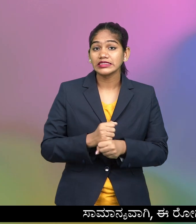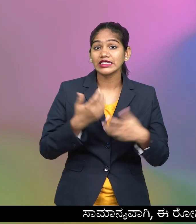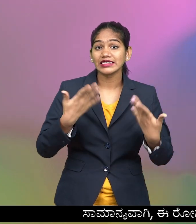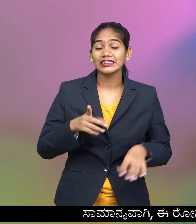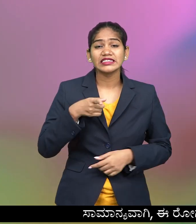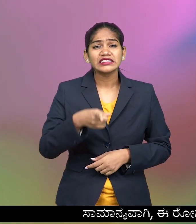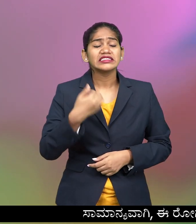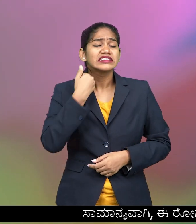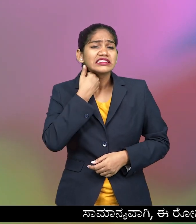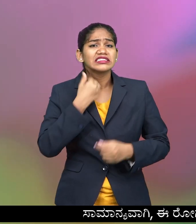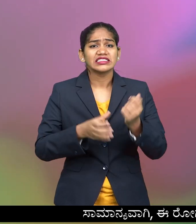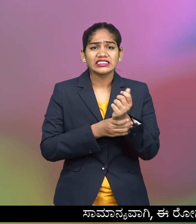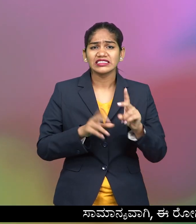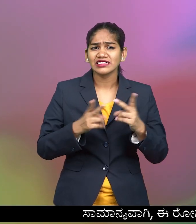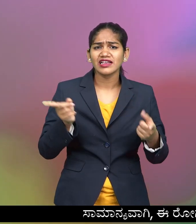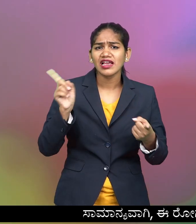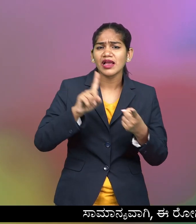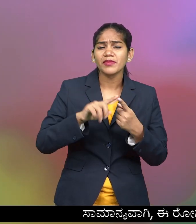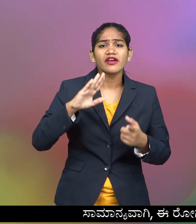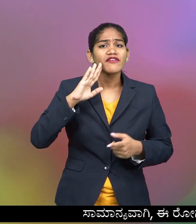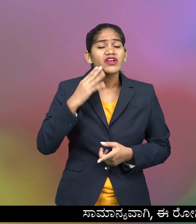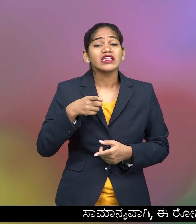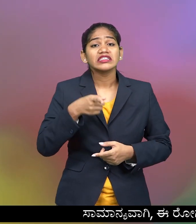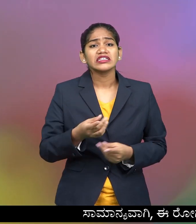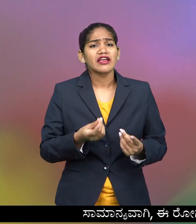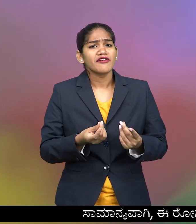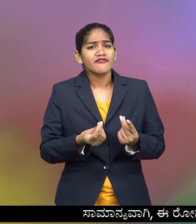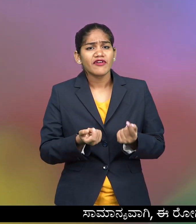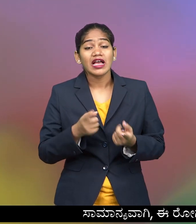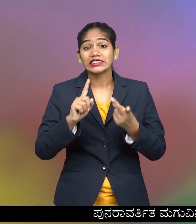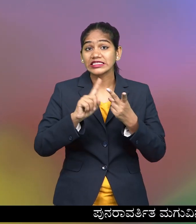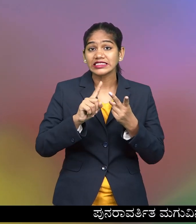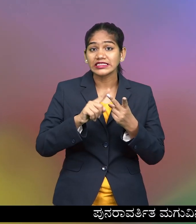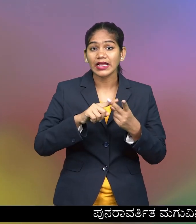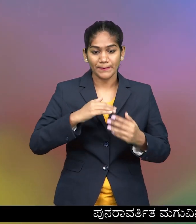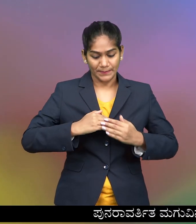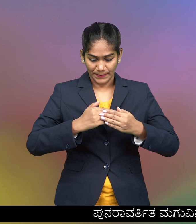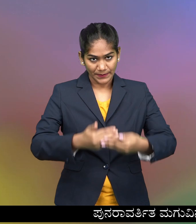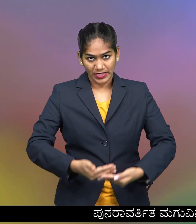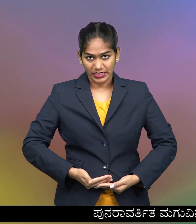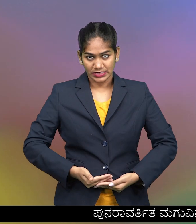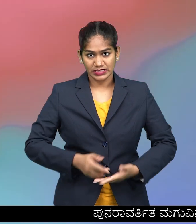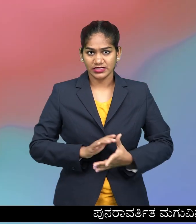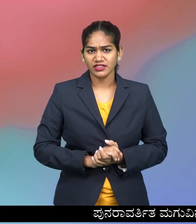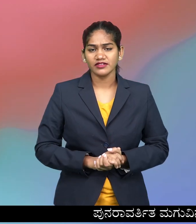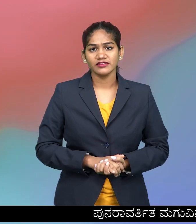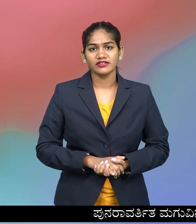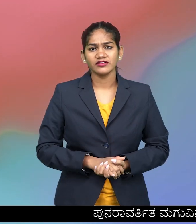ಸಾಮಾನ್ಯವಾಗಿ ಈ ರೋಗವು ತಕ್ಷಣದ 2ನೇ ಗರ್ಭಧಾರಣೆ ಅಥವಾ ಪುನರಾವರ್ತಿ ಮಗುವಿನ ಜನನದ